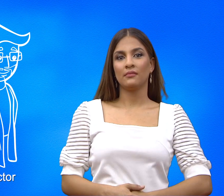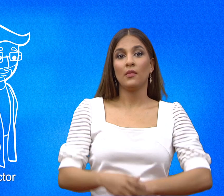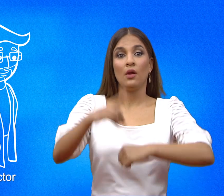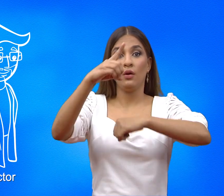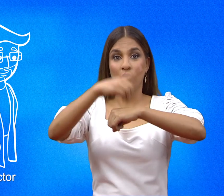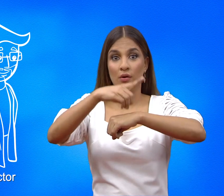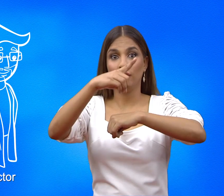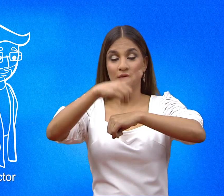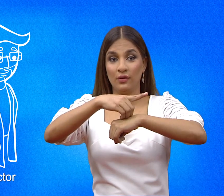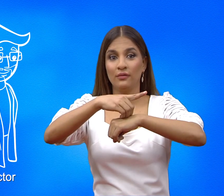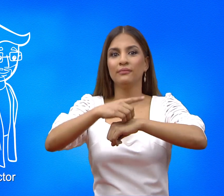doctor